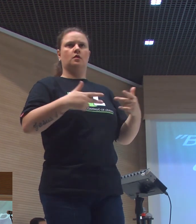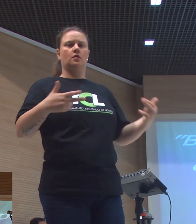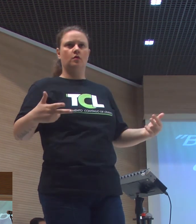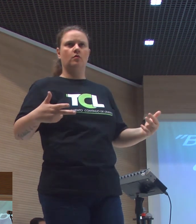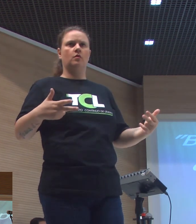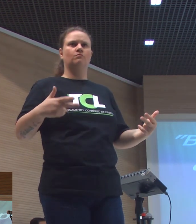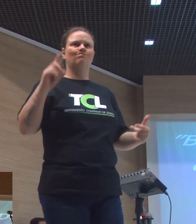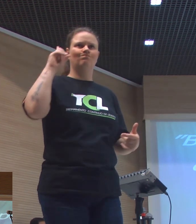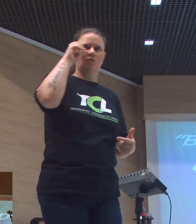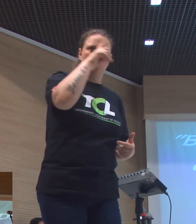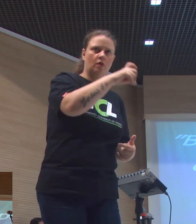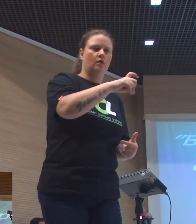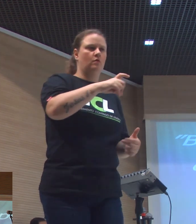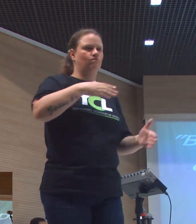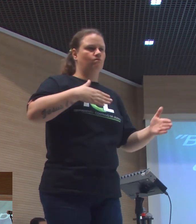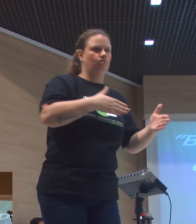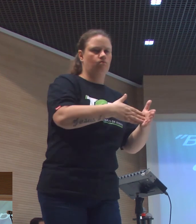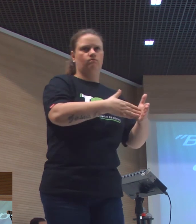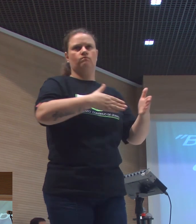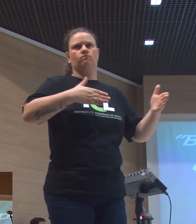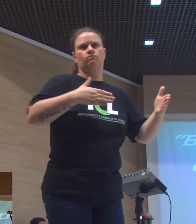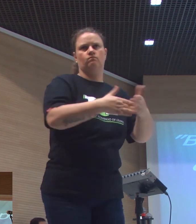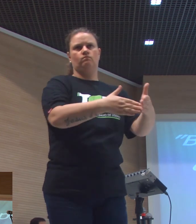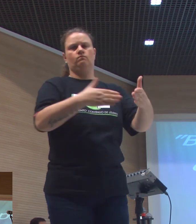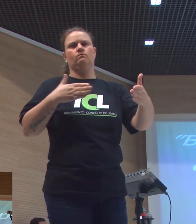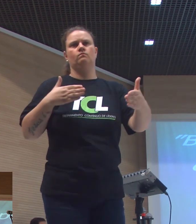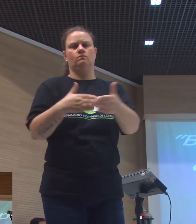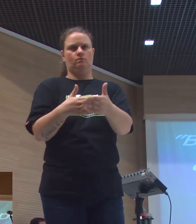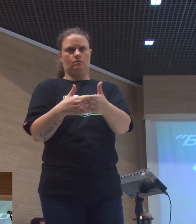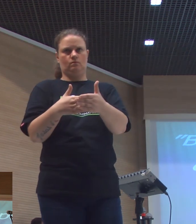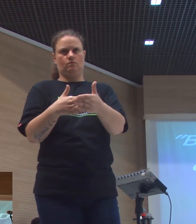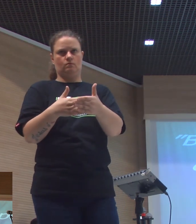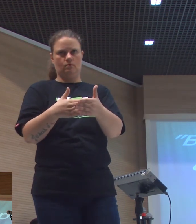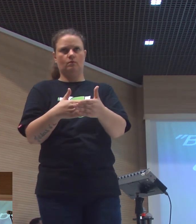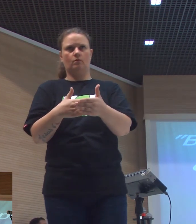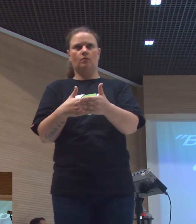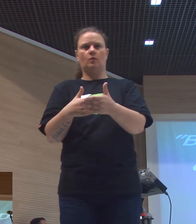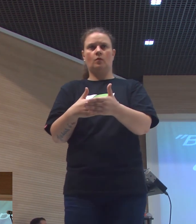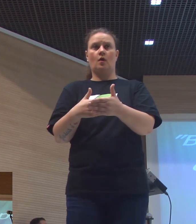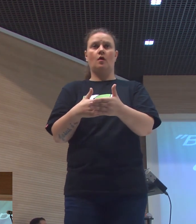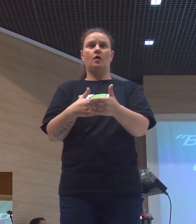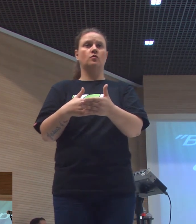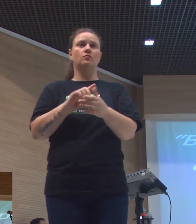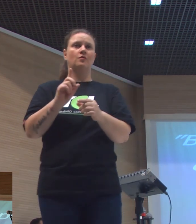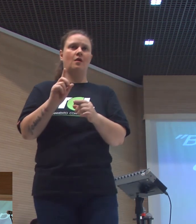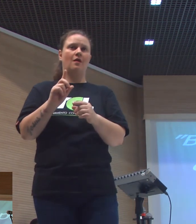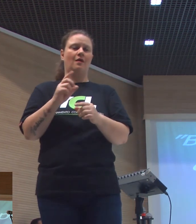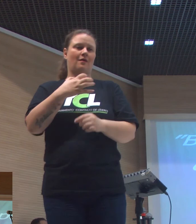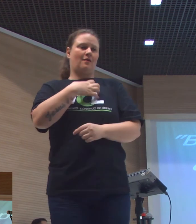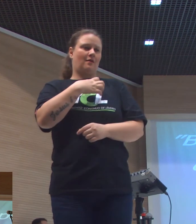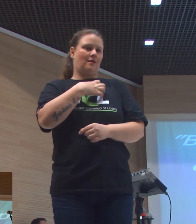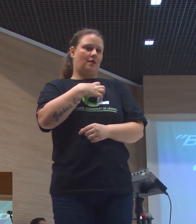punições e, entre aspas, perseguições, se assim forem julgadas, em função de atos